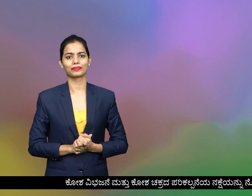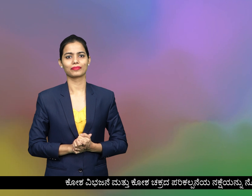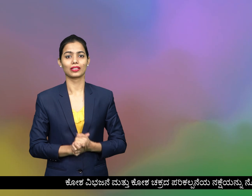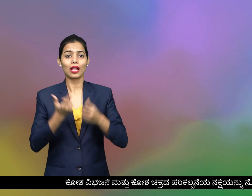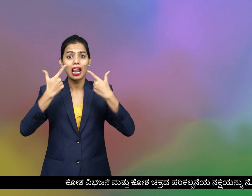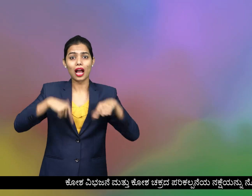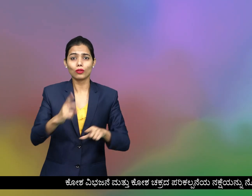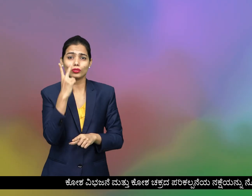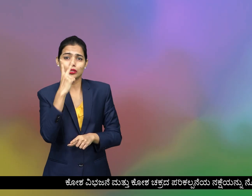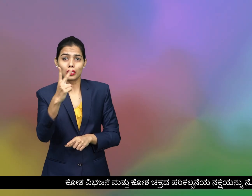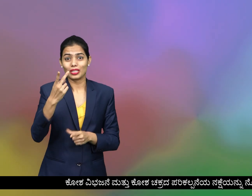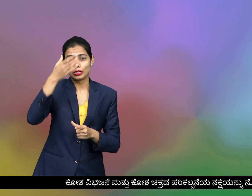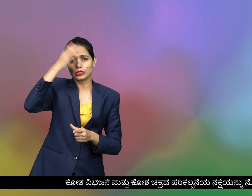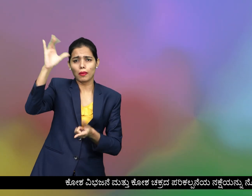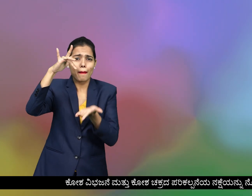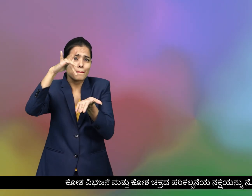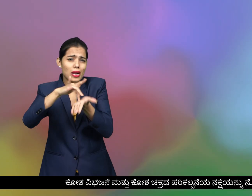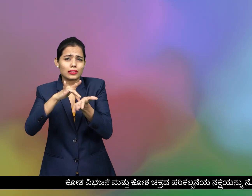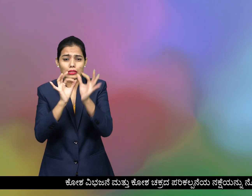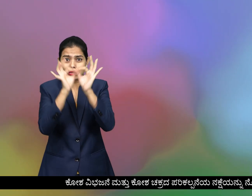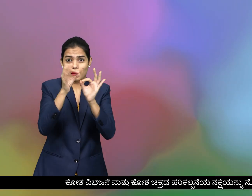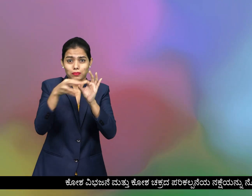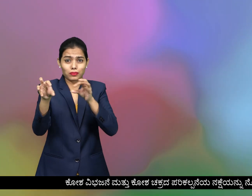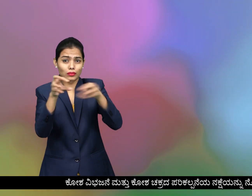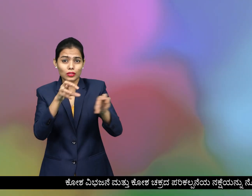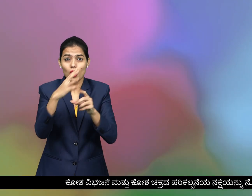ಕೋಶ ವಿಭಜನೆ ಮತ್ತು ಕೋಶಚಕ್ರದ ಪರಿಕಲ್ಪನೆಯ ನಕ್ಷೆಯನ್ನ ನೋಡೋಣ.